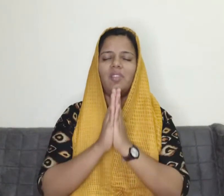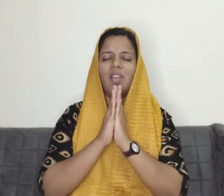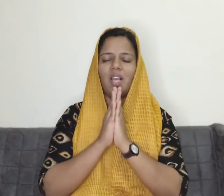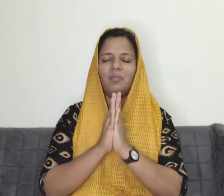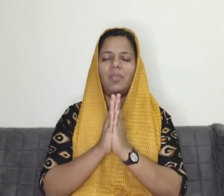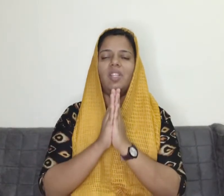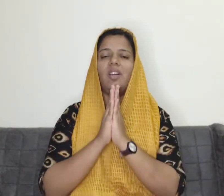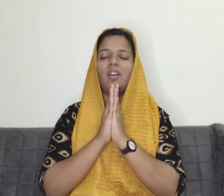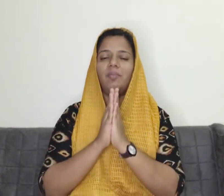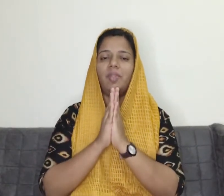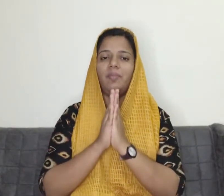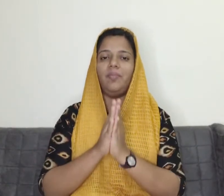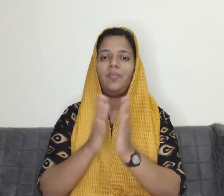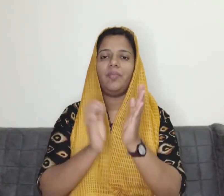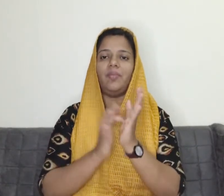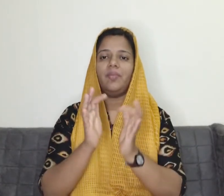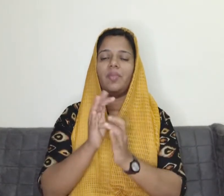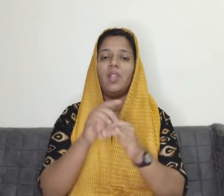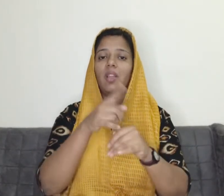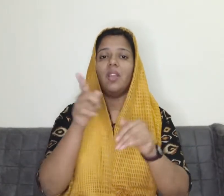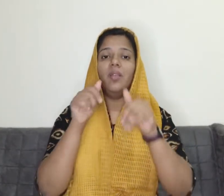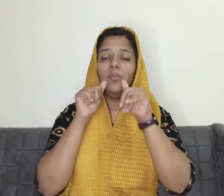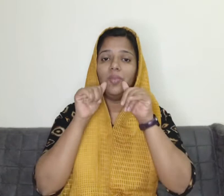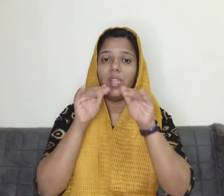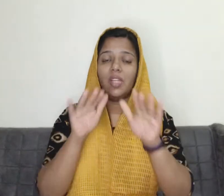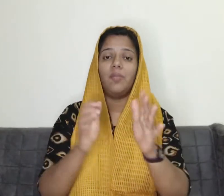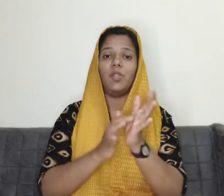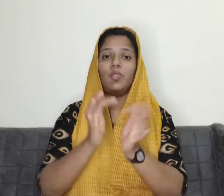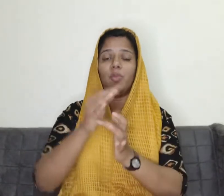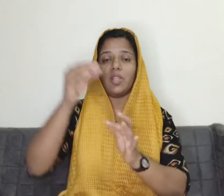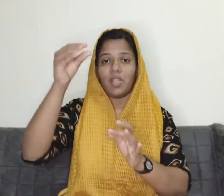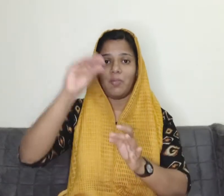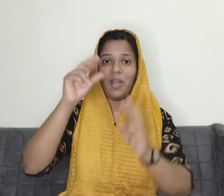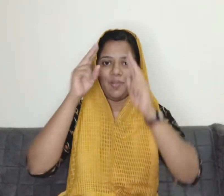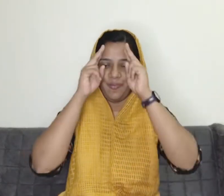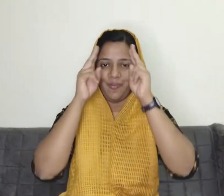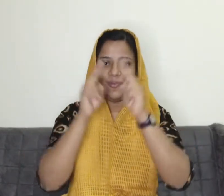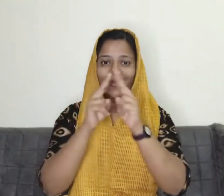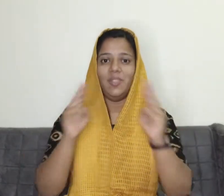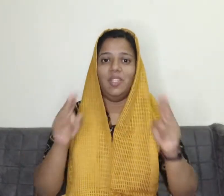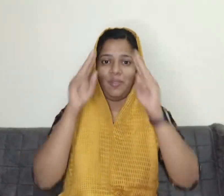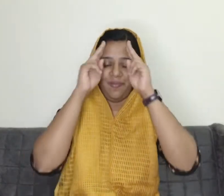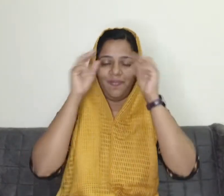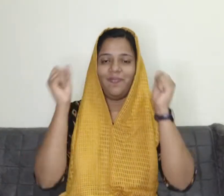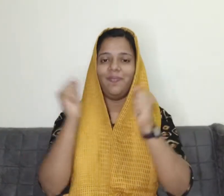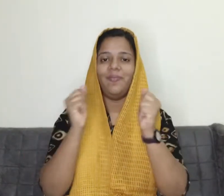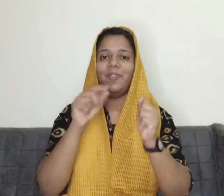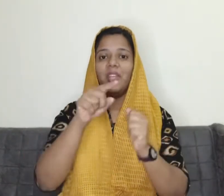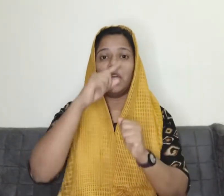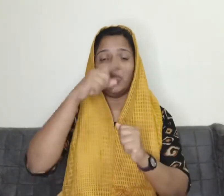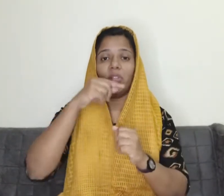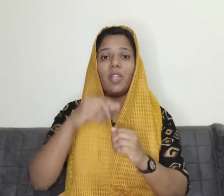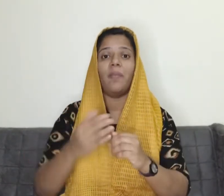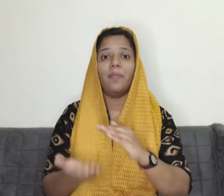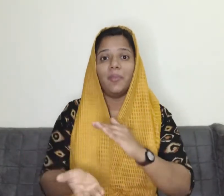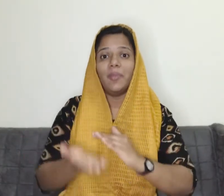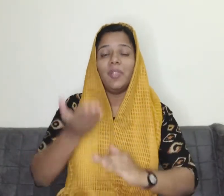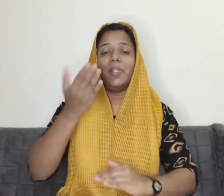ആമേൻ, ആമേൻ, ആമേൻ. കർത്താവ് നിങ്ങളെ അനുഗ്രഹിക്കട്ടെ. കർത്താവിൻ്റെ കൃപയും കർത്താവിൻ്റെ സമാധാനവും സ്വസ്ഥതയും നിങ്ങളുടെ ജീവിതത്തിൽ വർദ്ധിച്ചു പെരുകുമാറാകട്ടെ